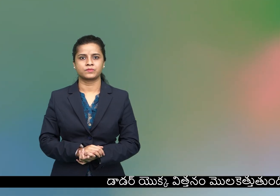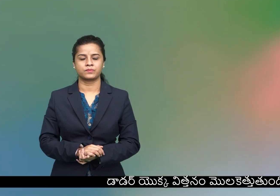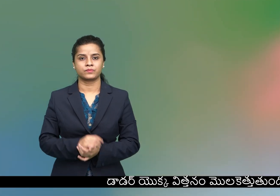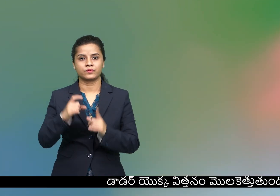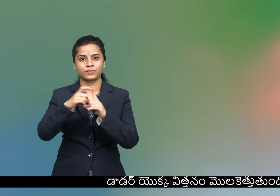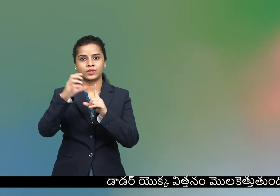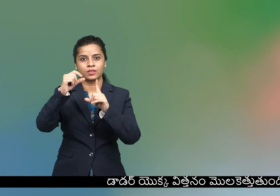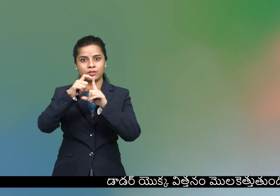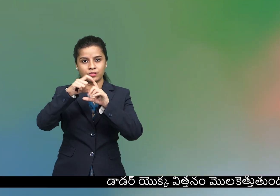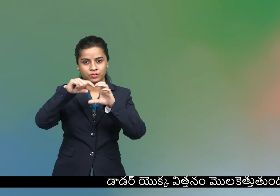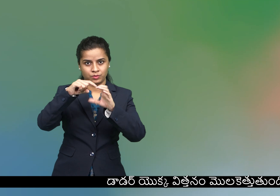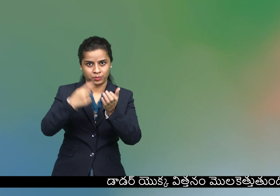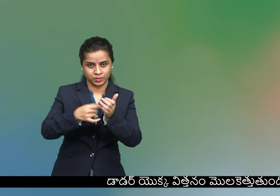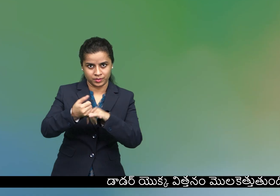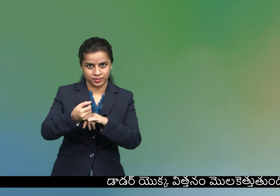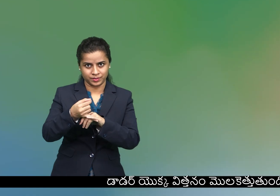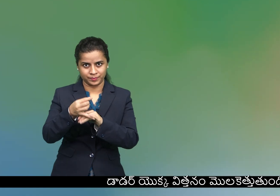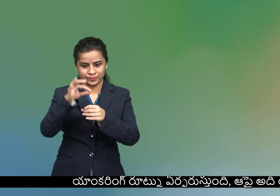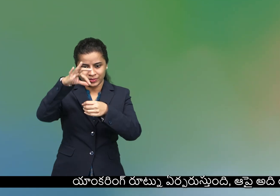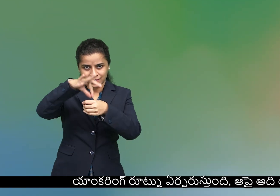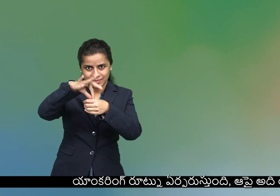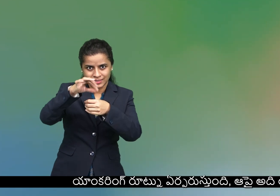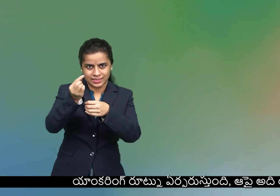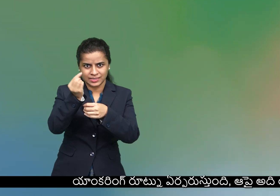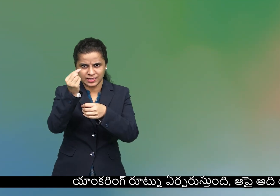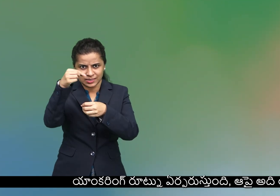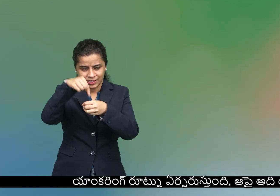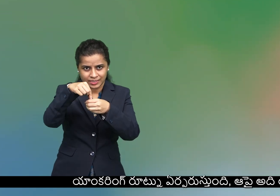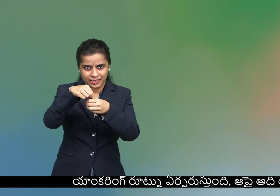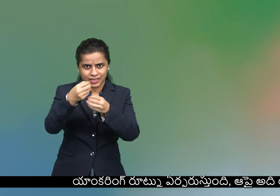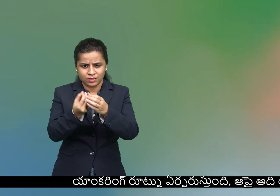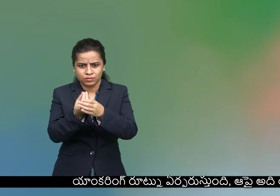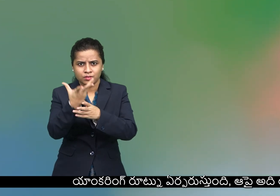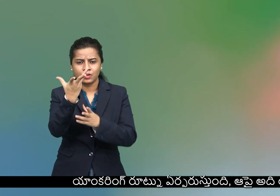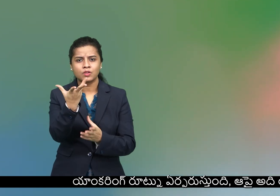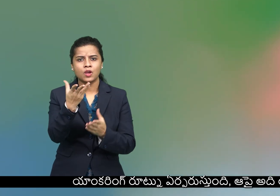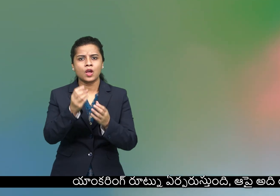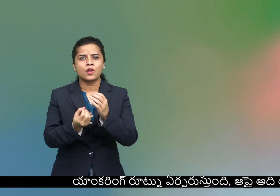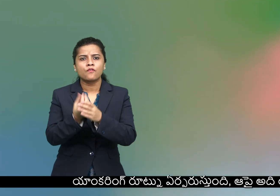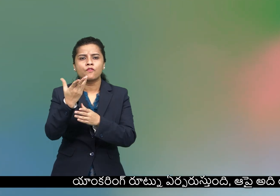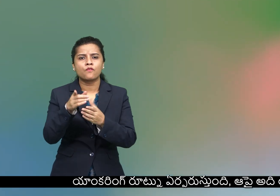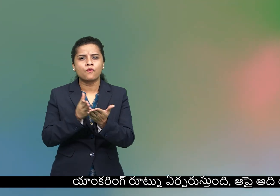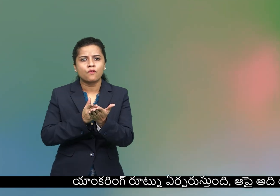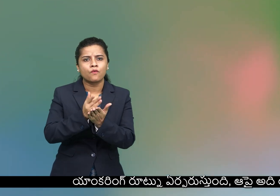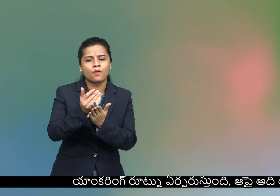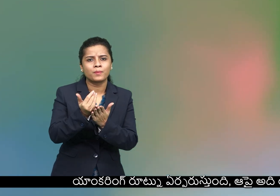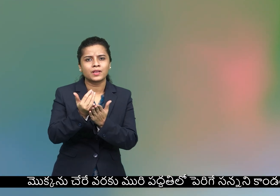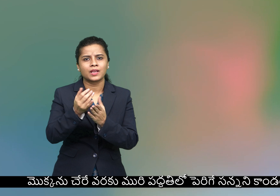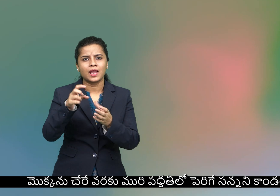డాడర్ యొక్క విత్తనం మొలకెత్తుతుంది, యాంకరింగ్ రూట్ను ఏర్పరుస్తుంది. ఆపై అది అతిధేయ మొక్కను